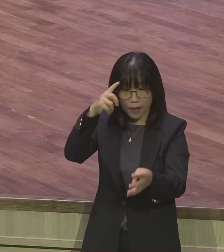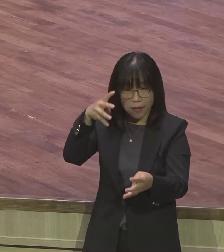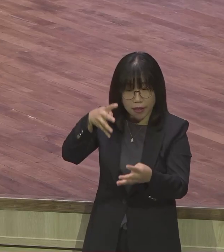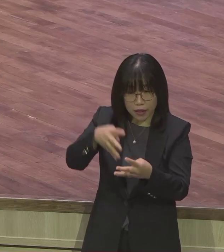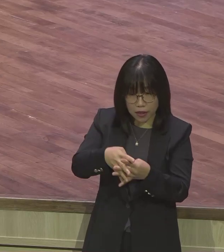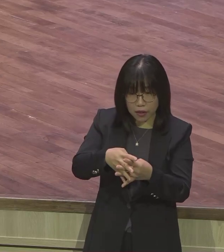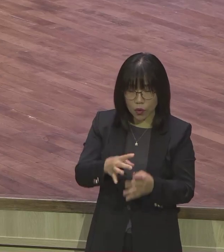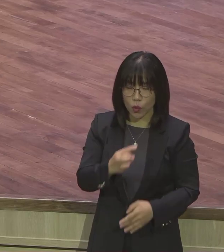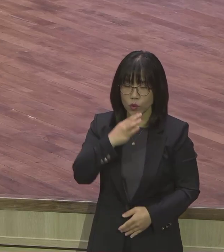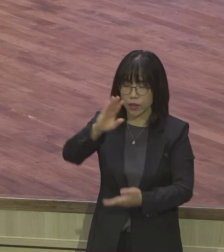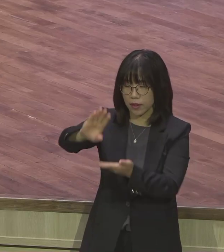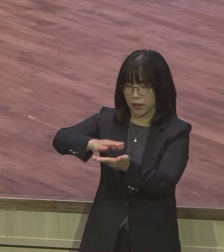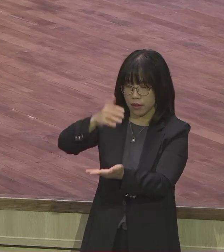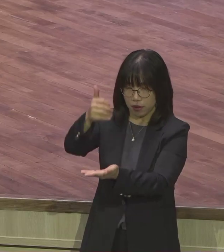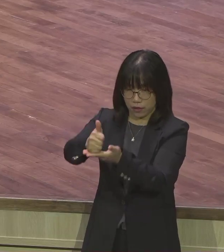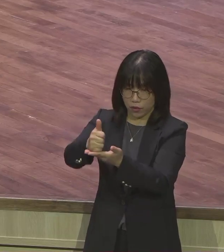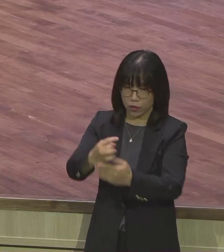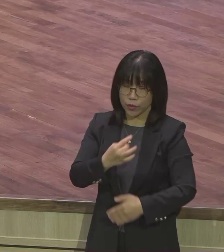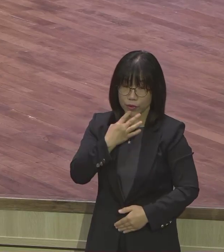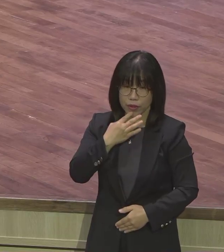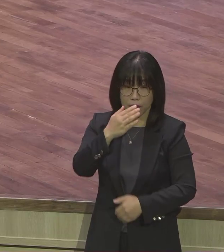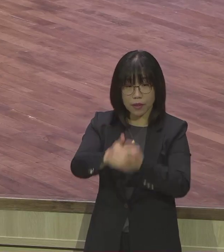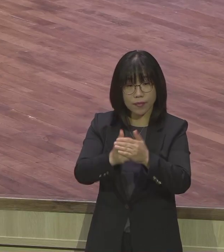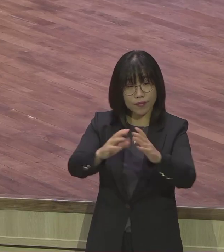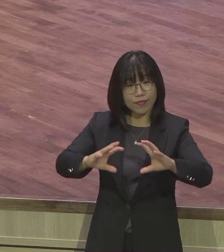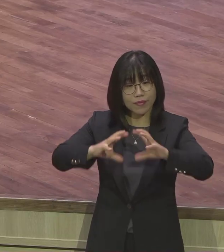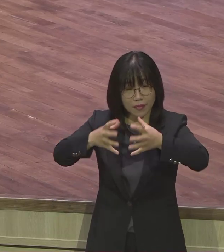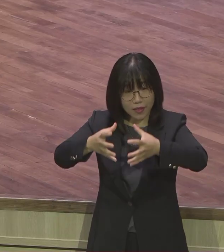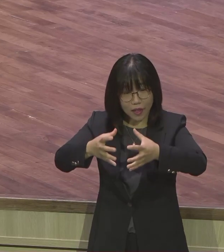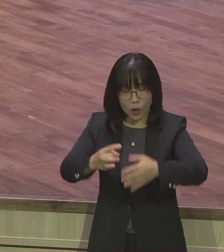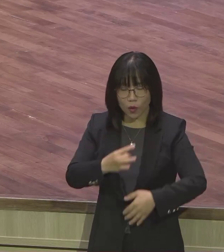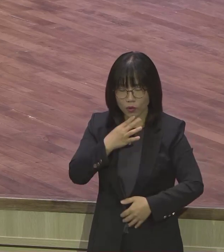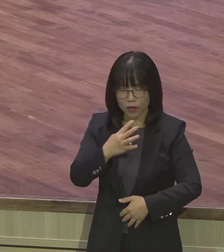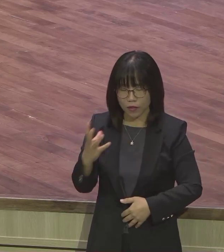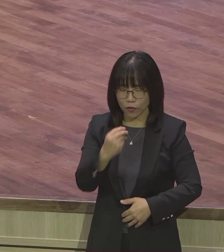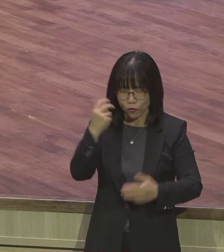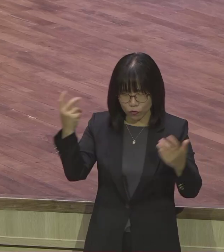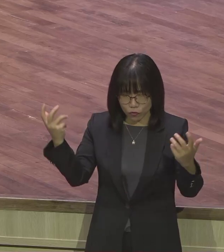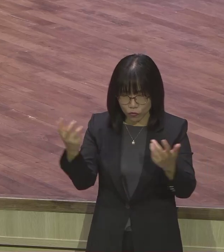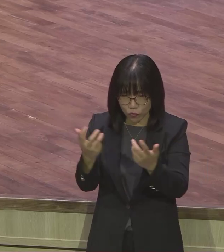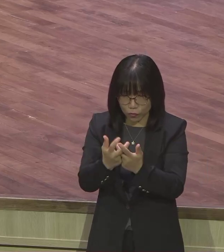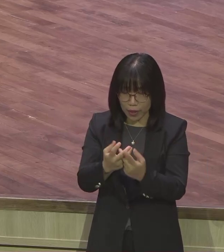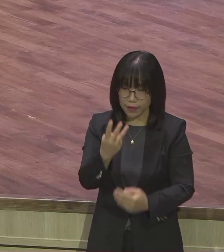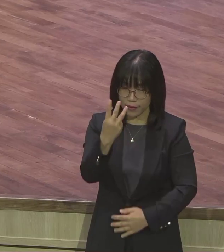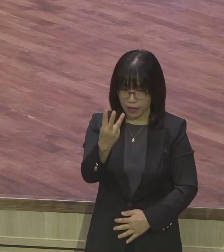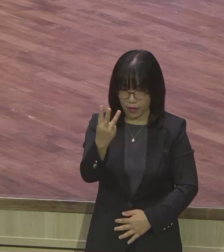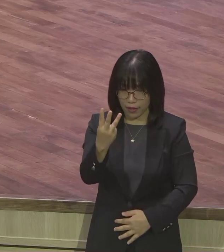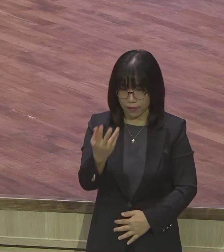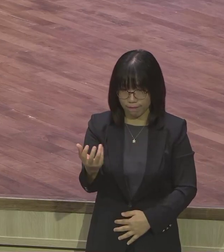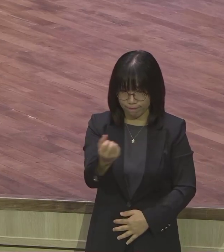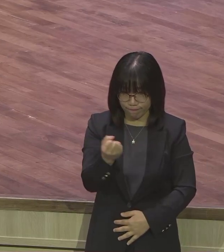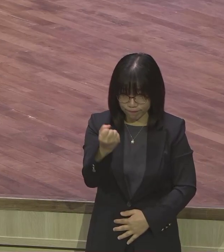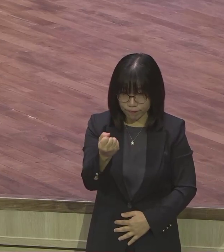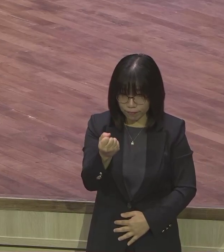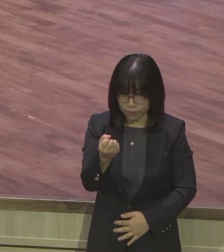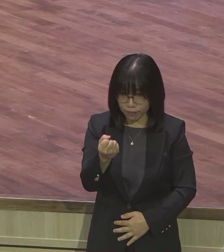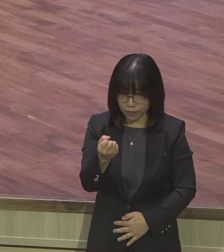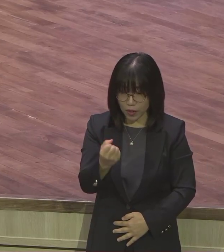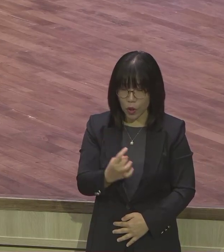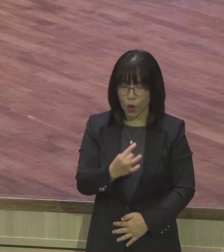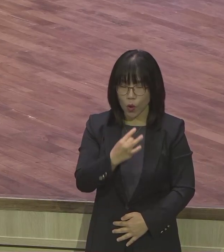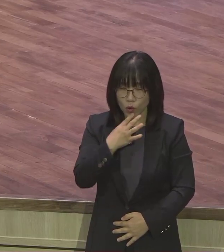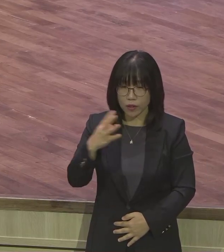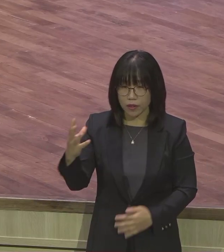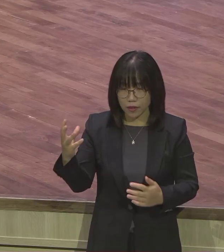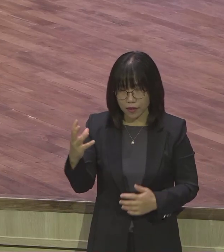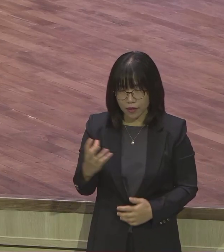오직 그리스도, 오직 하나님 나라, 오직 성령 충만. 이런 세틀로 탁 가라요. 오직